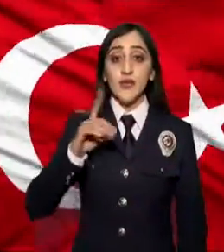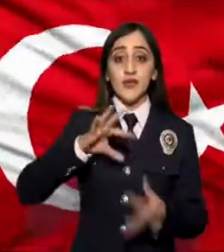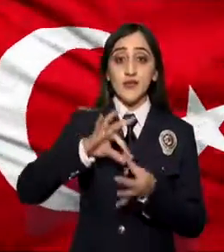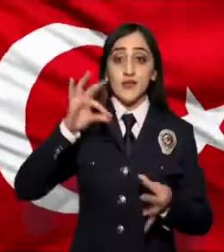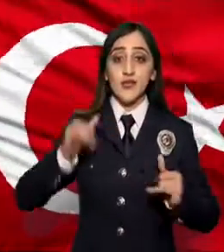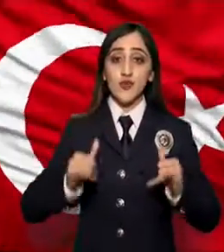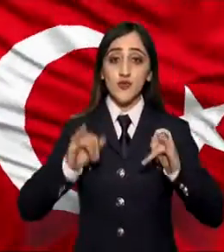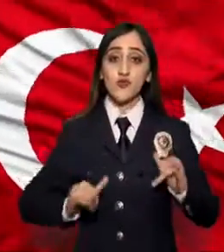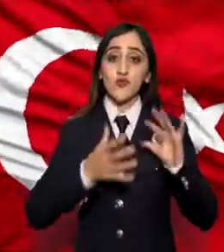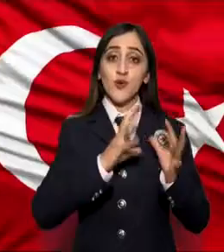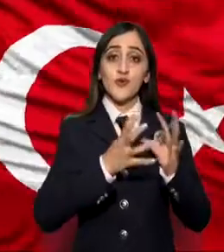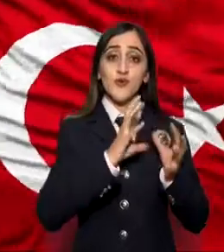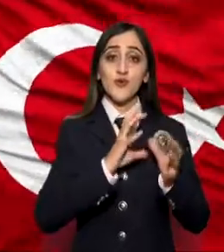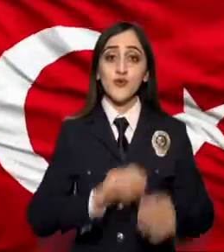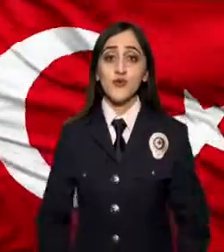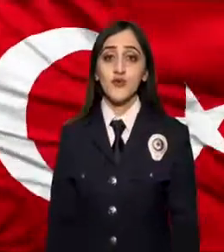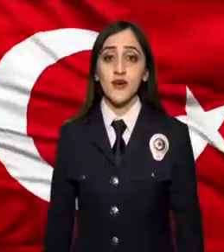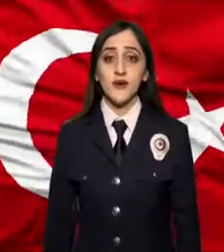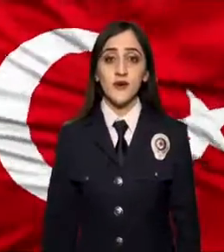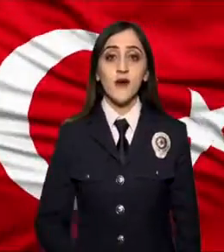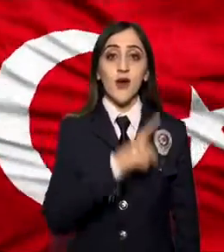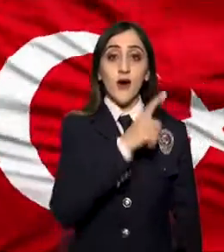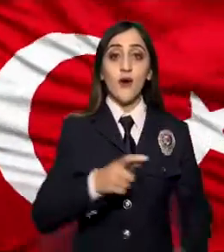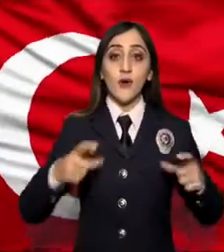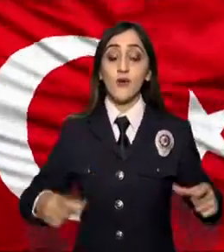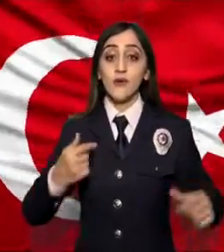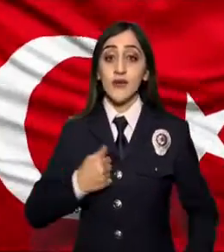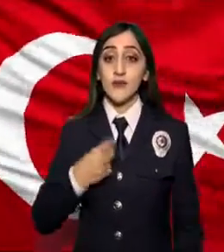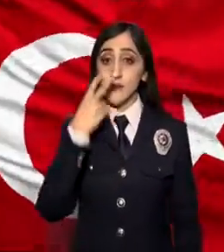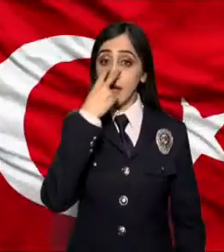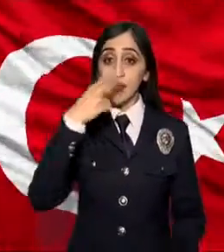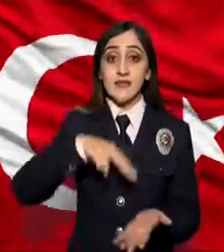Bir kişi huzur bozunca oradayım yemin sana.